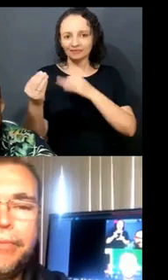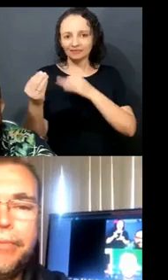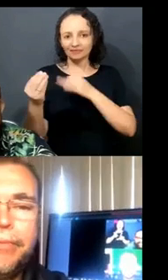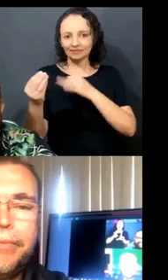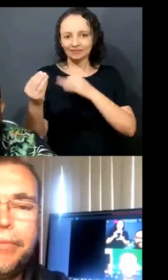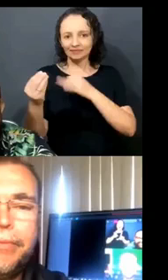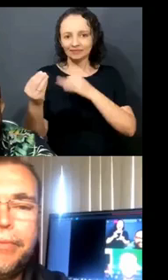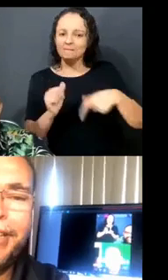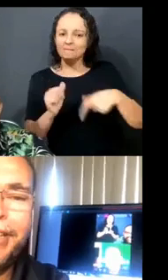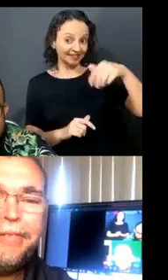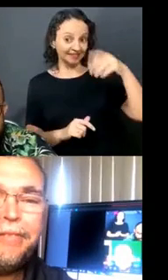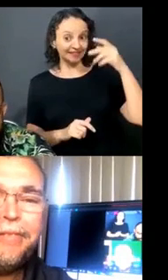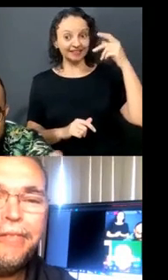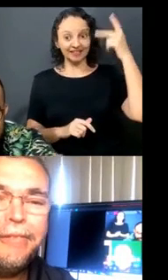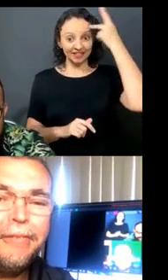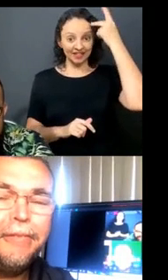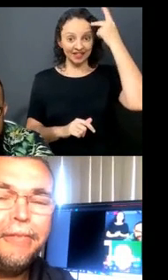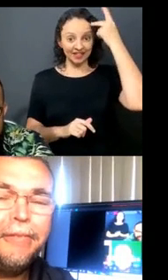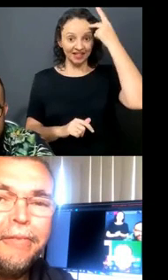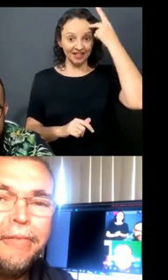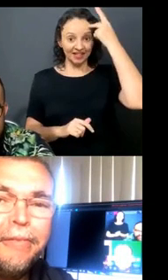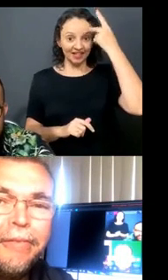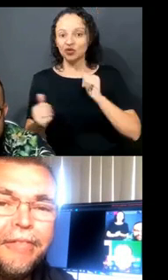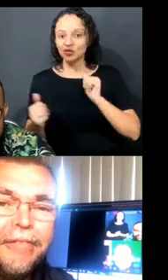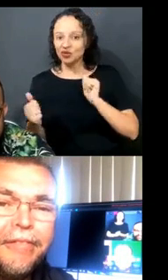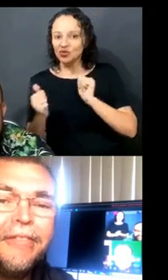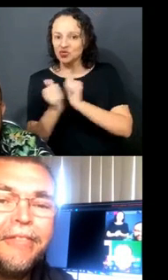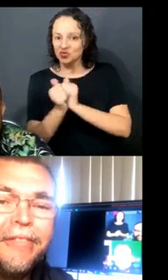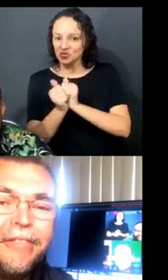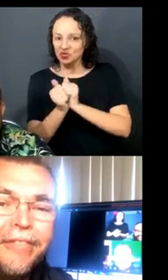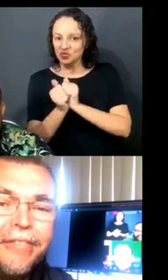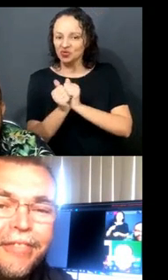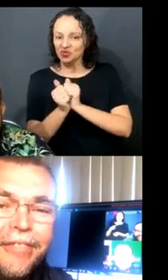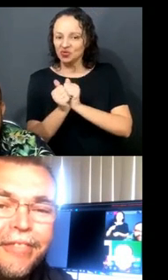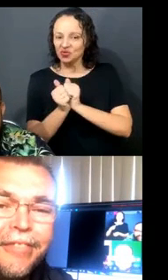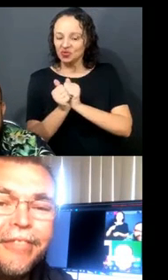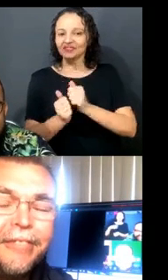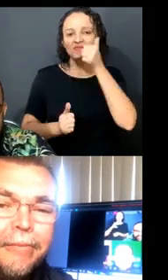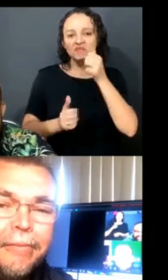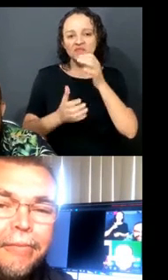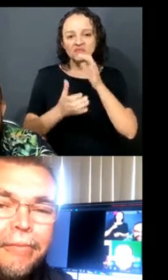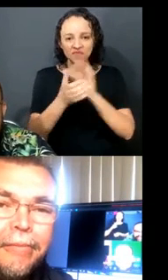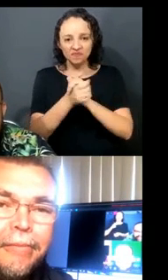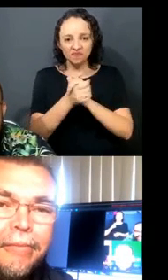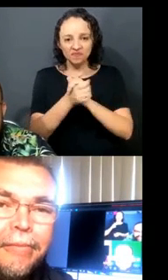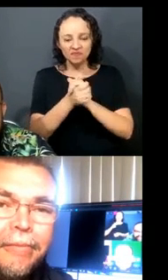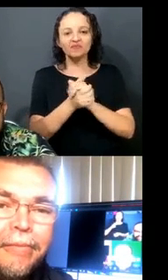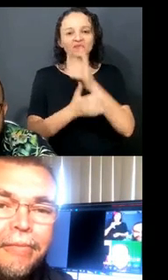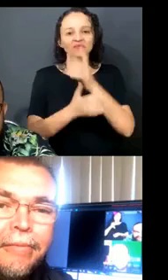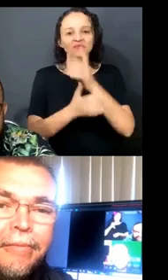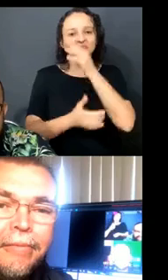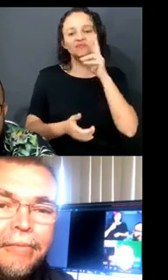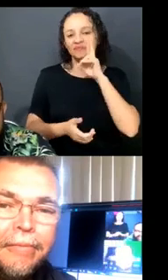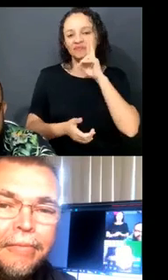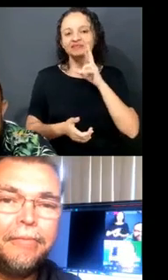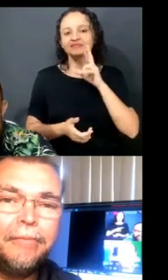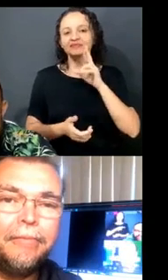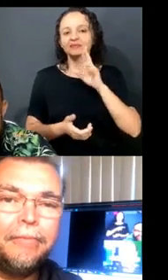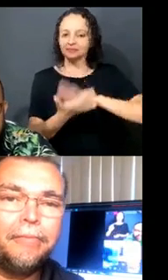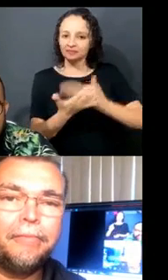é? Irmã Rosane, estou vendo ali do fundo também. Ela é intérprete, ela